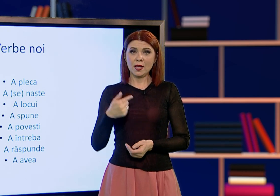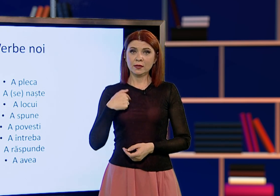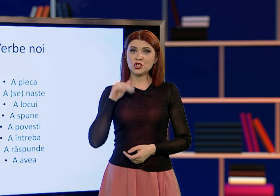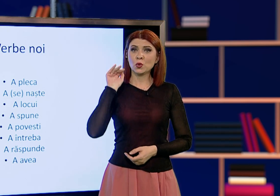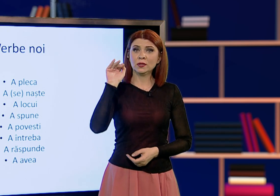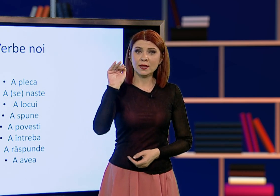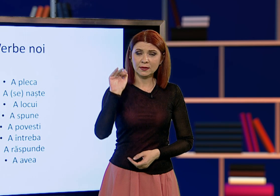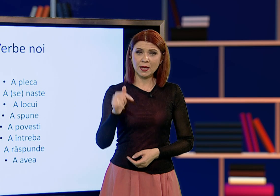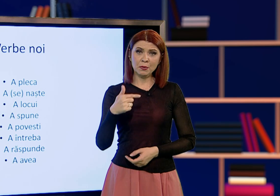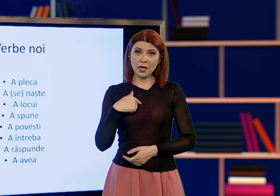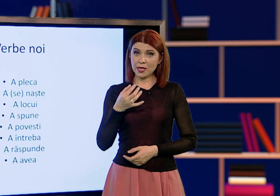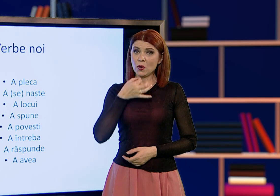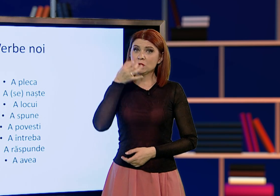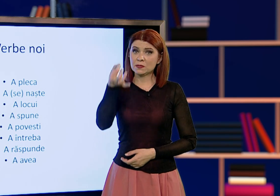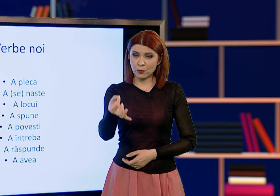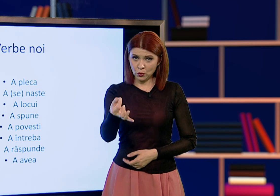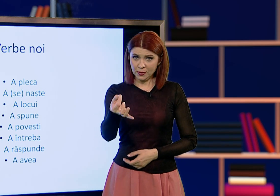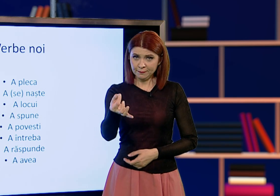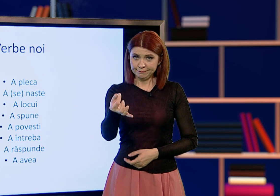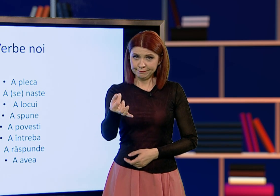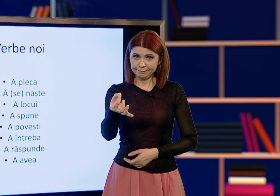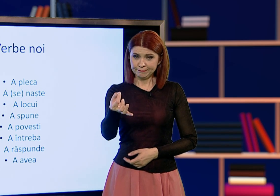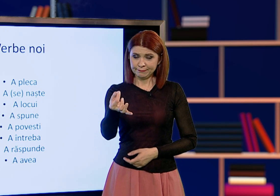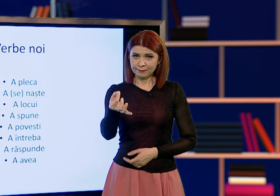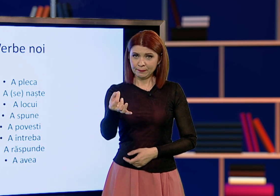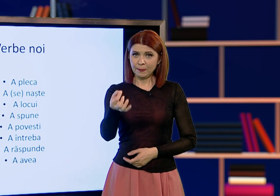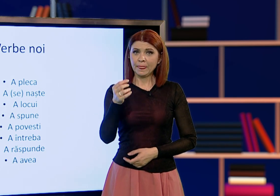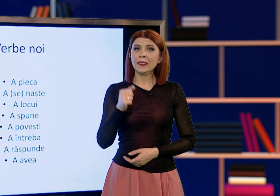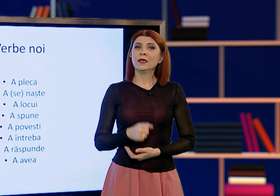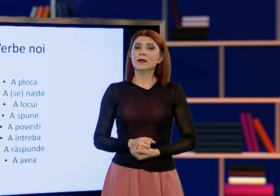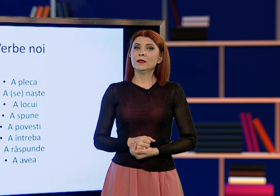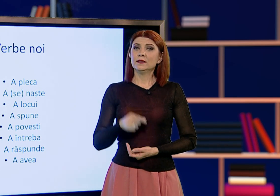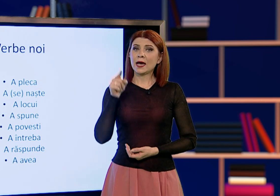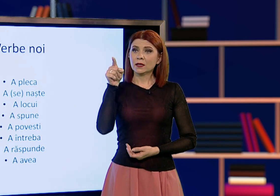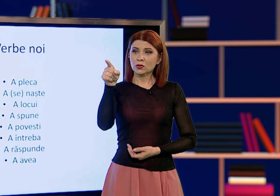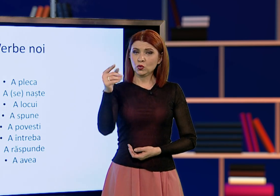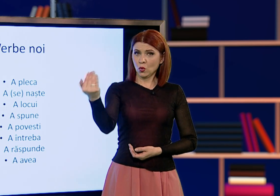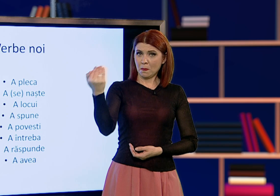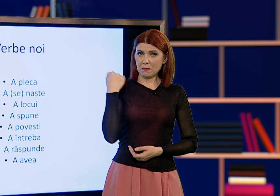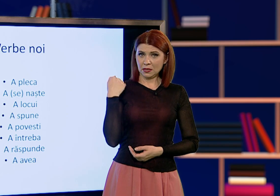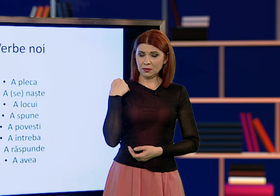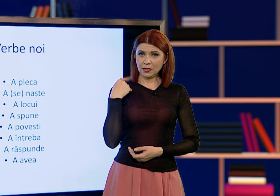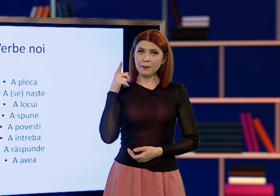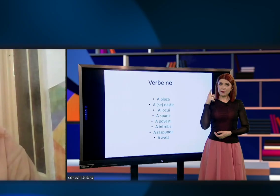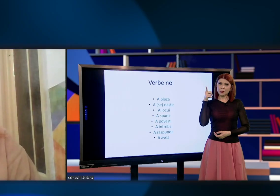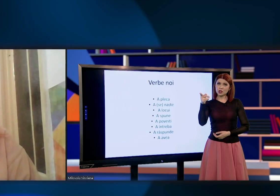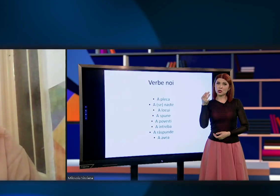Deci eu te întreb eu spun dar tu mă întrebi și tu